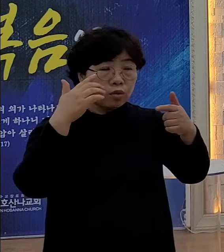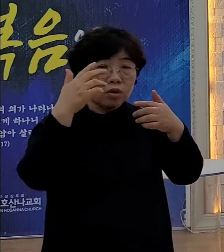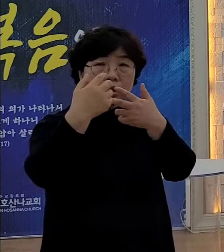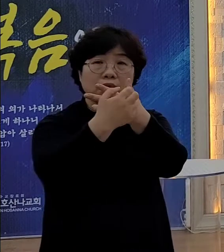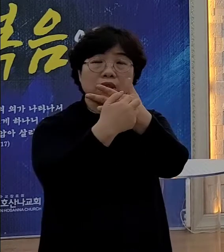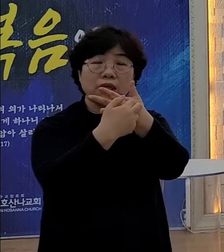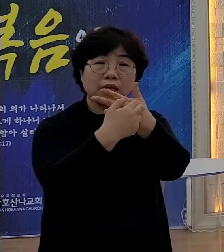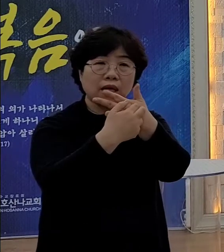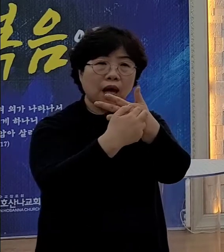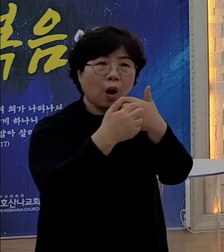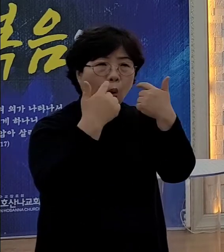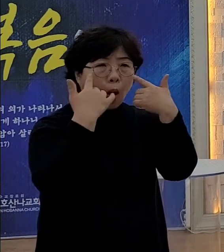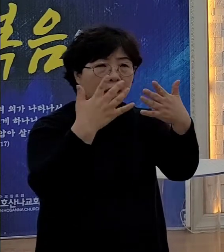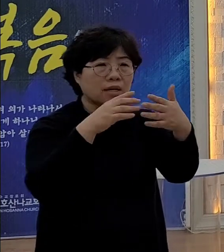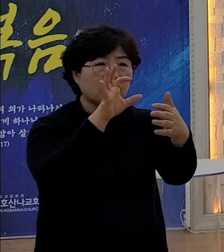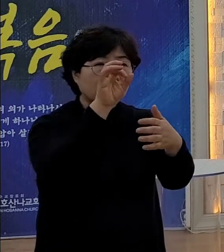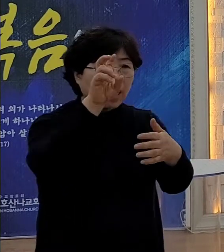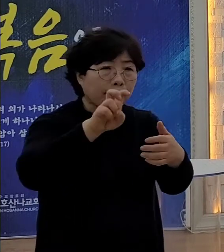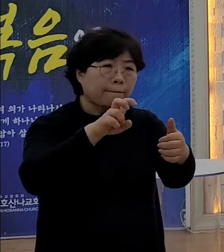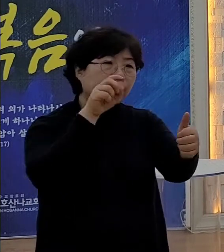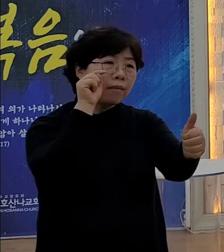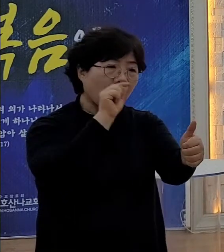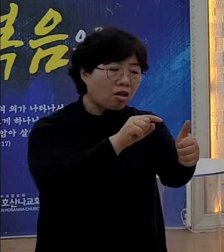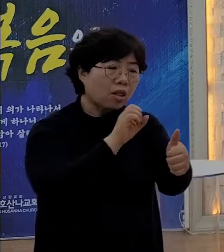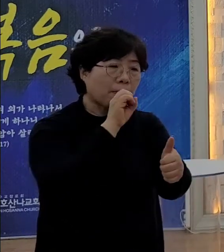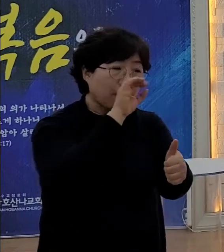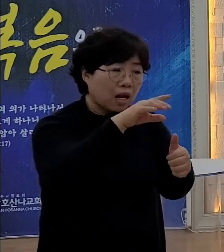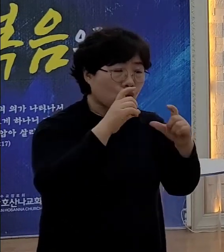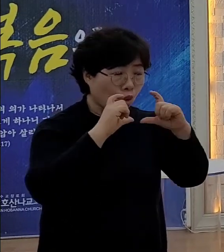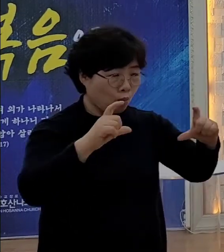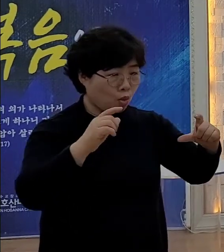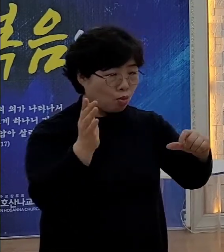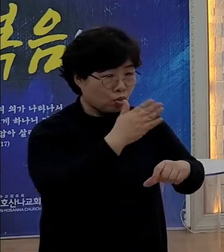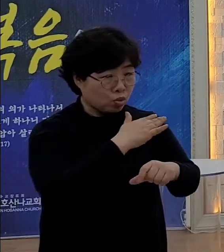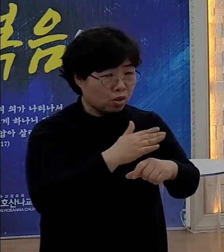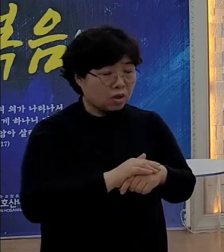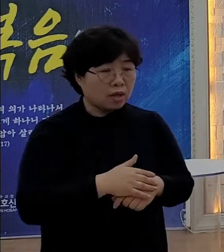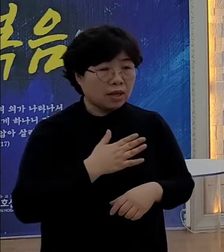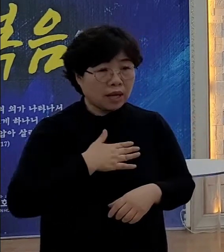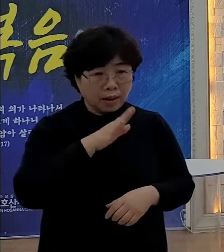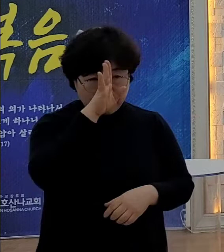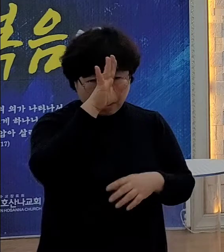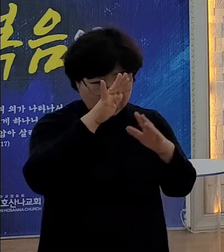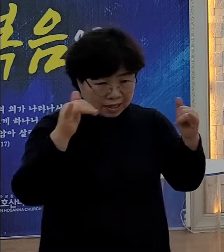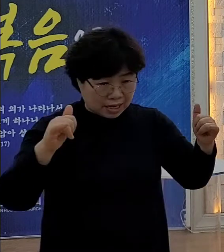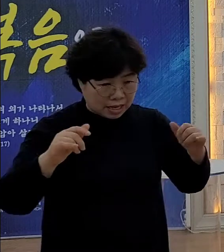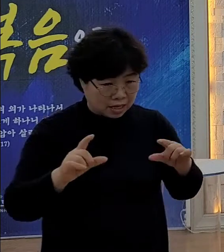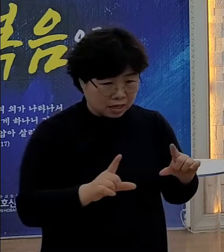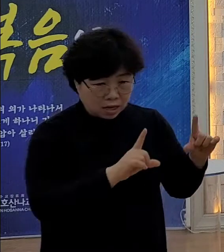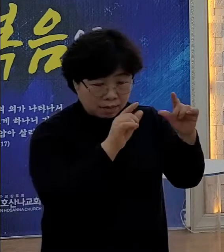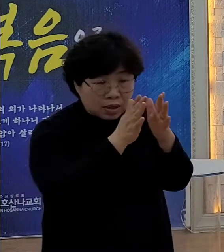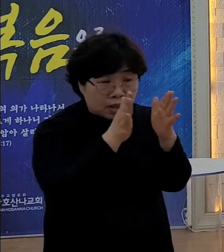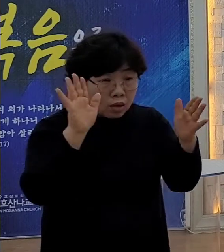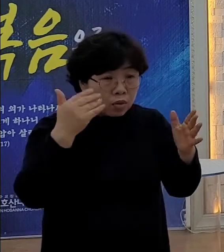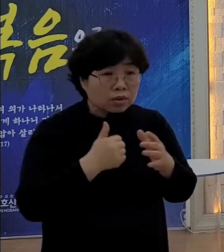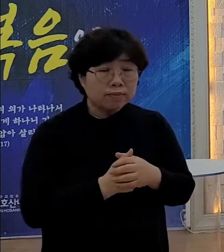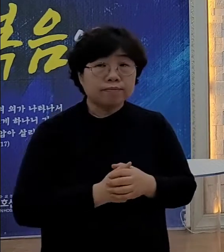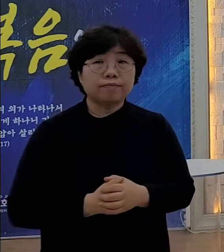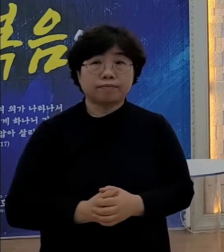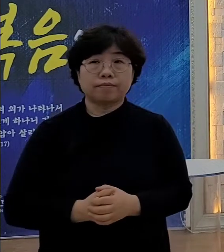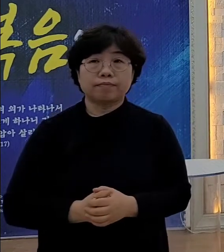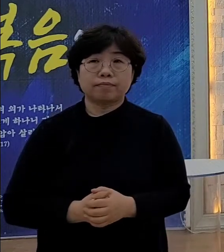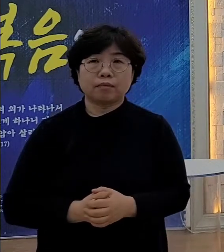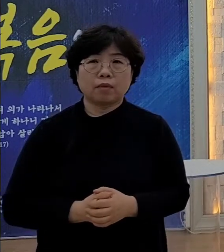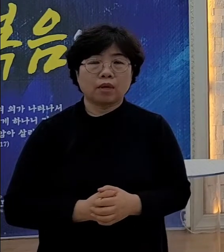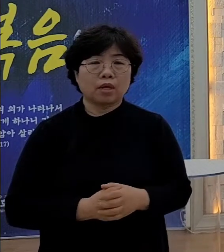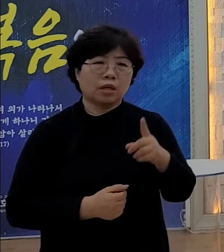암에 걸리신 것 같습니다. 위암입니다. 폐암입니다. 무슨 암입니다.